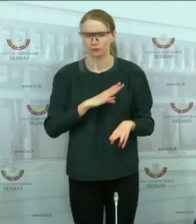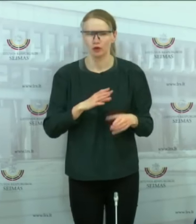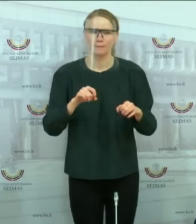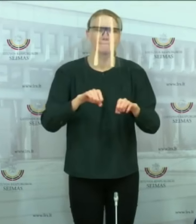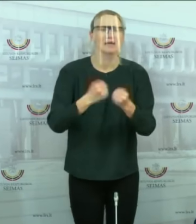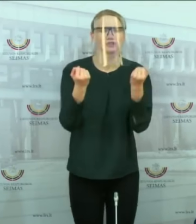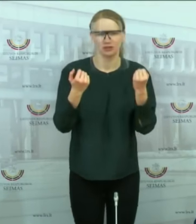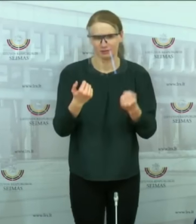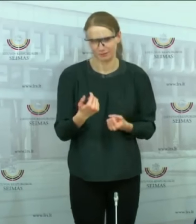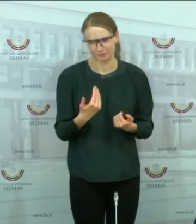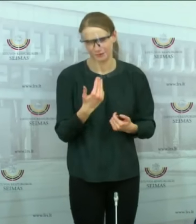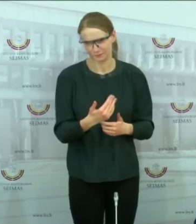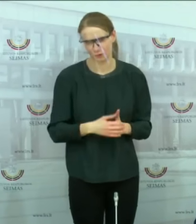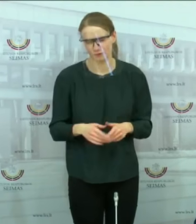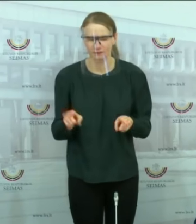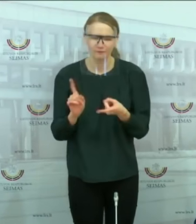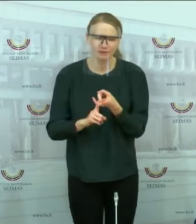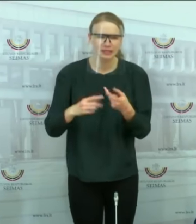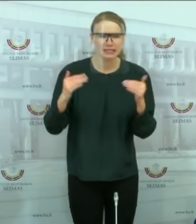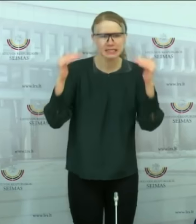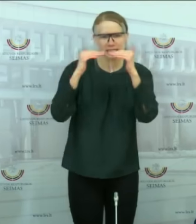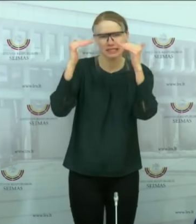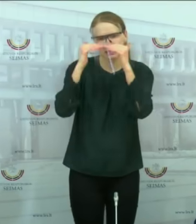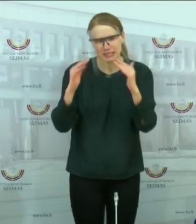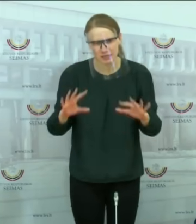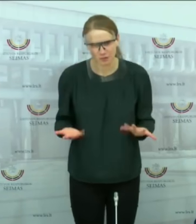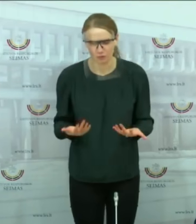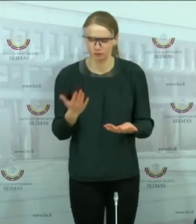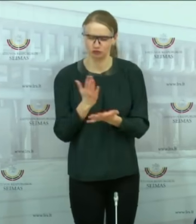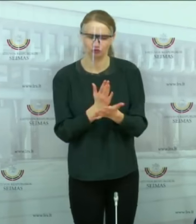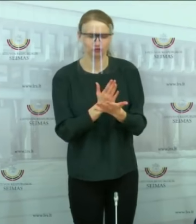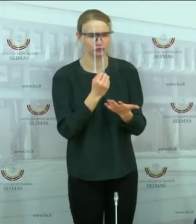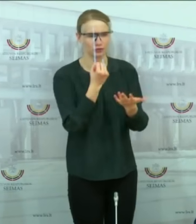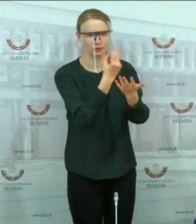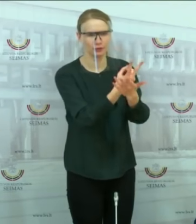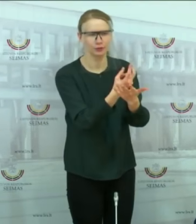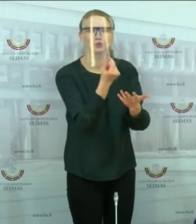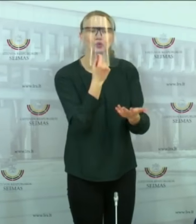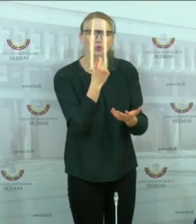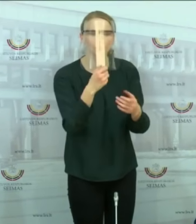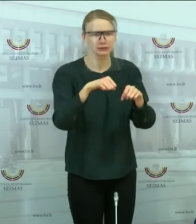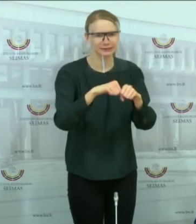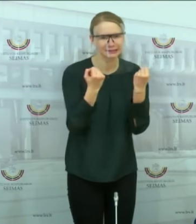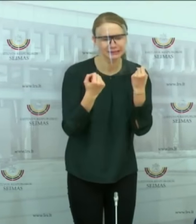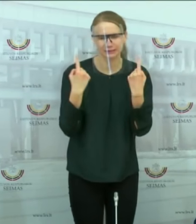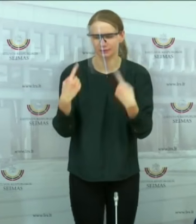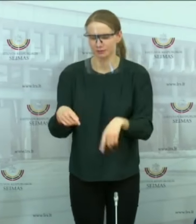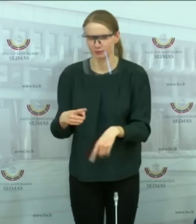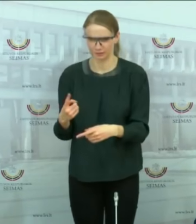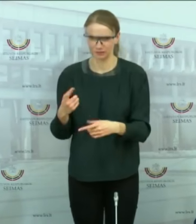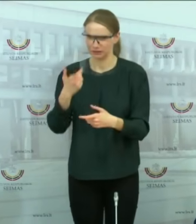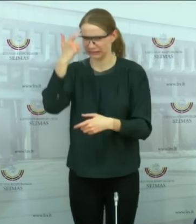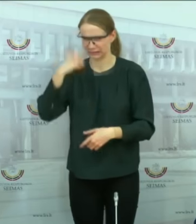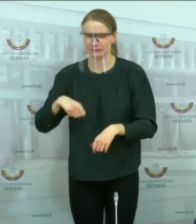yra labai skirtingi. Vienose yra fiksuota keletas, kitose mažiau galbūt kažkokie